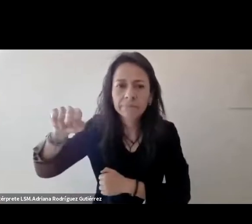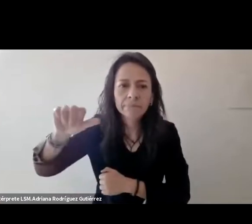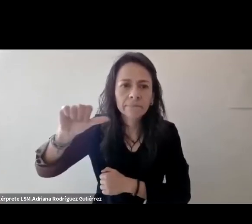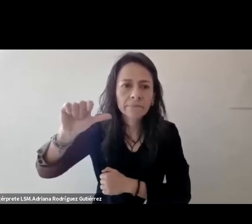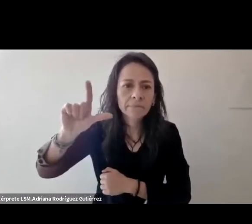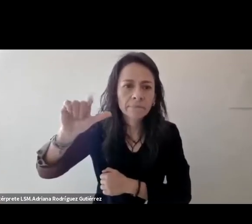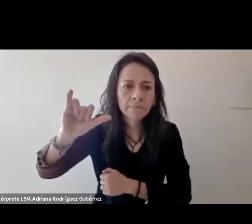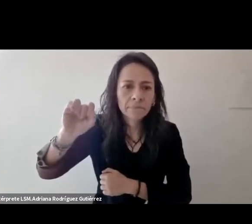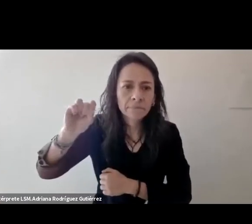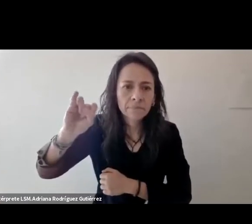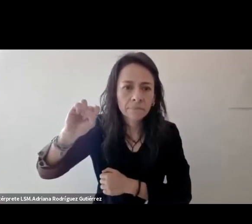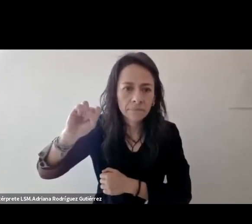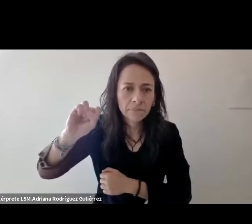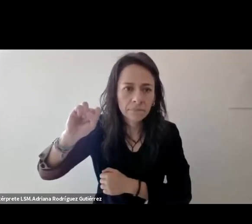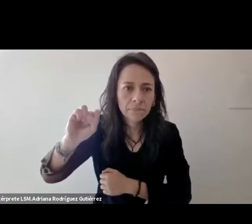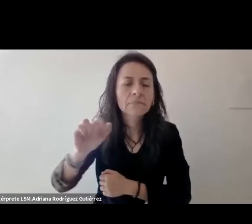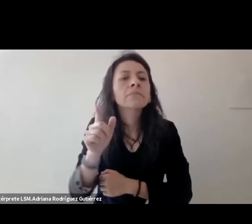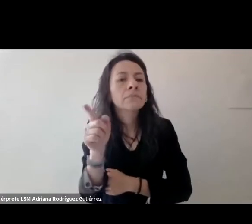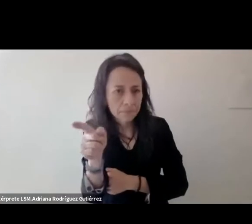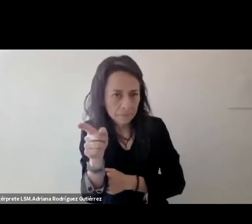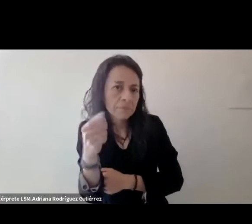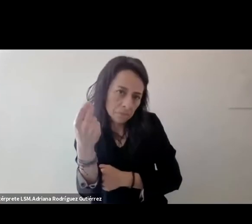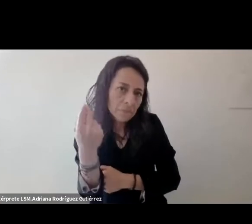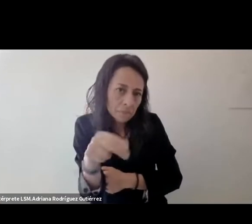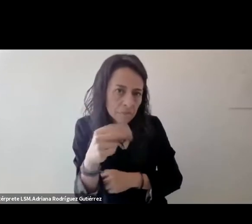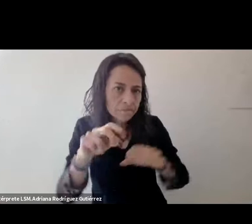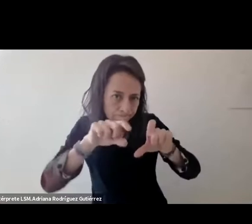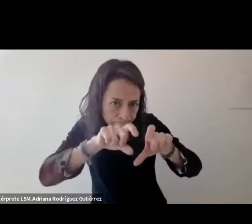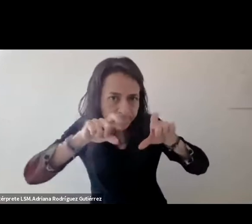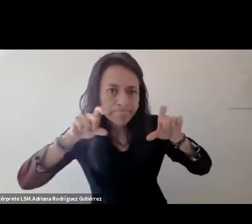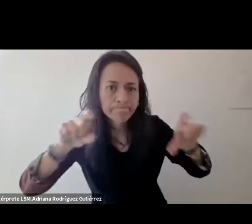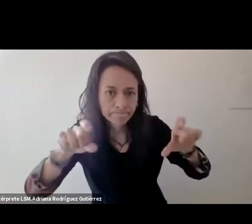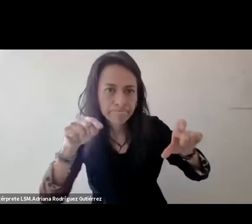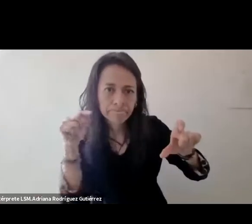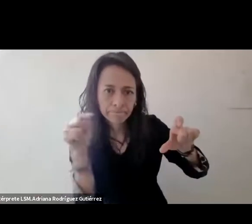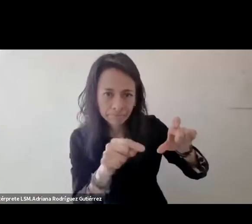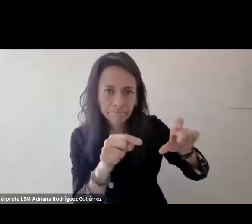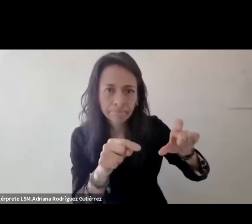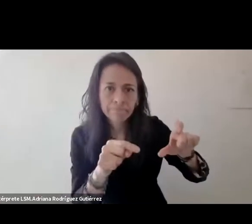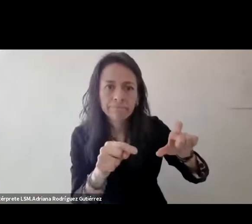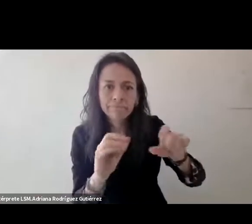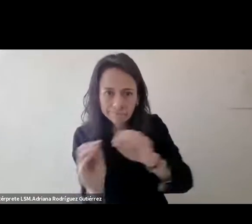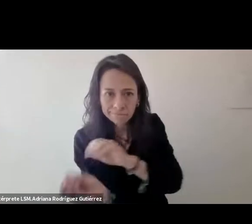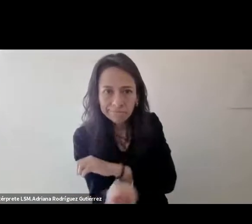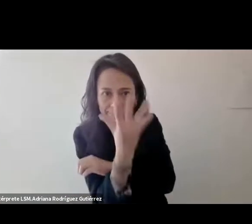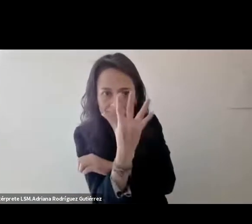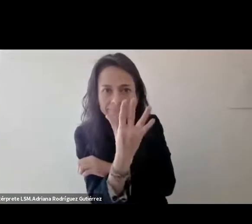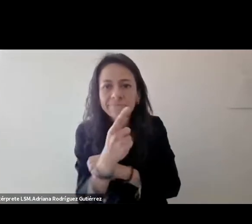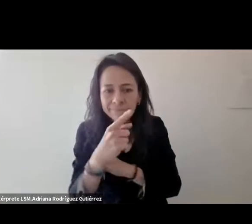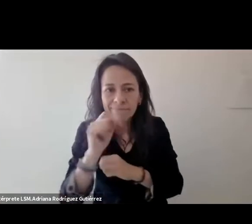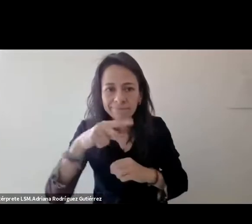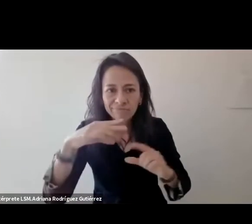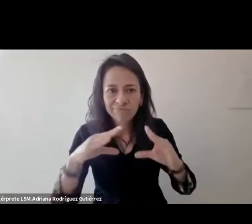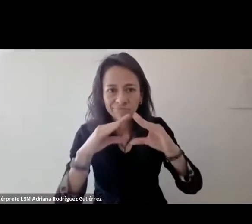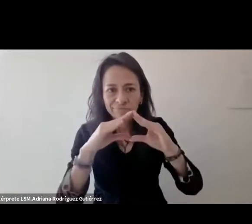Okay. Así se llama el documento análisis a la reforma de ley